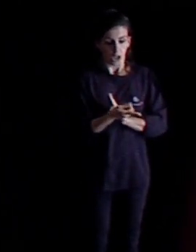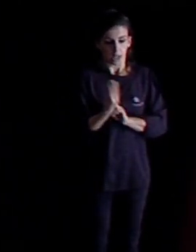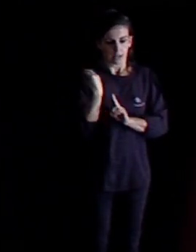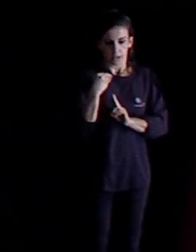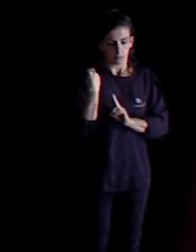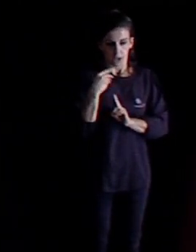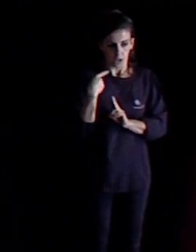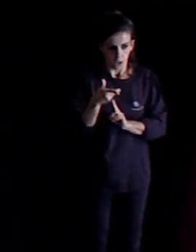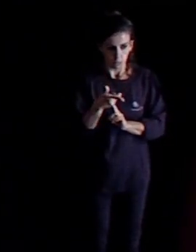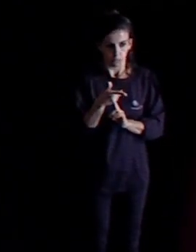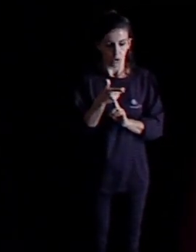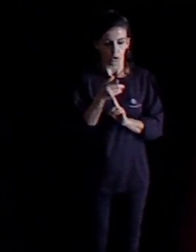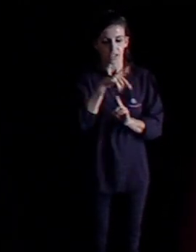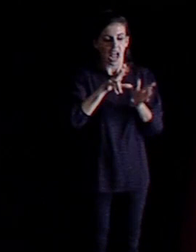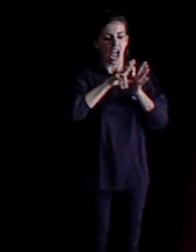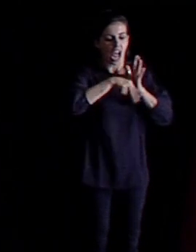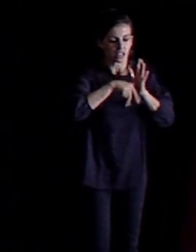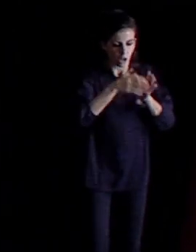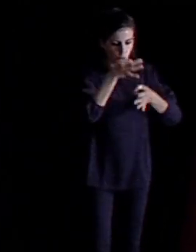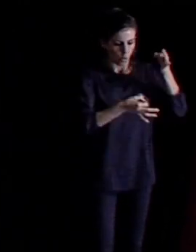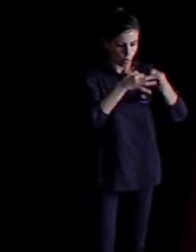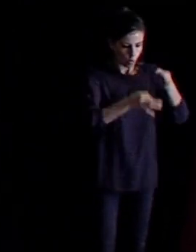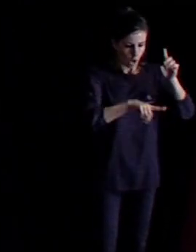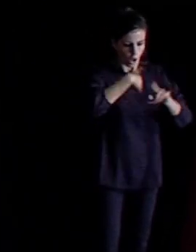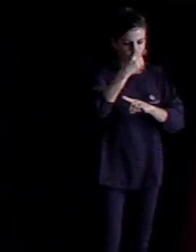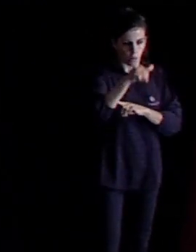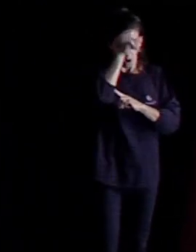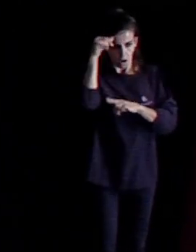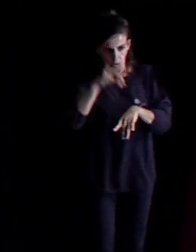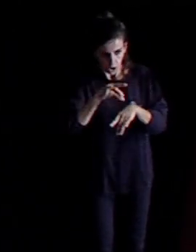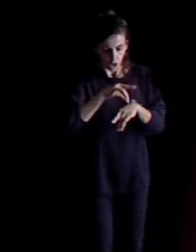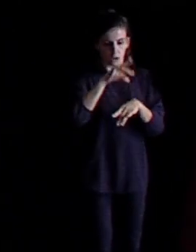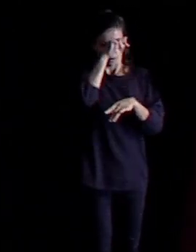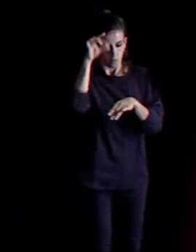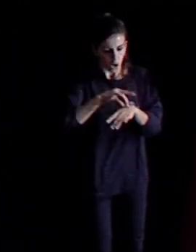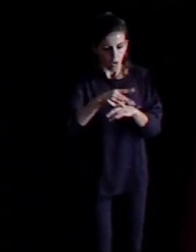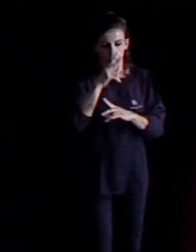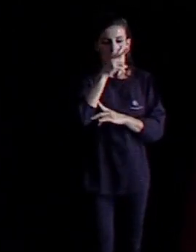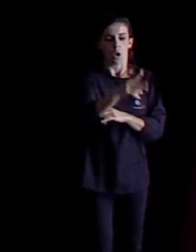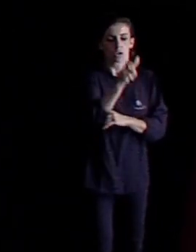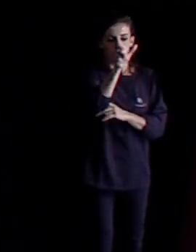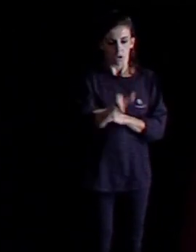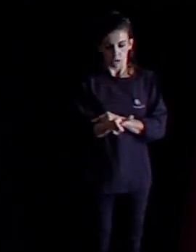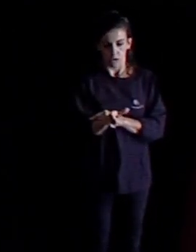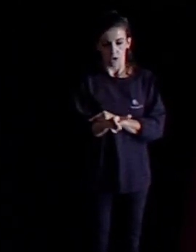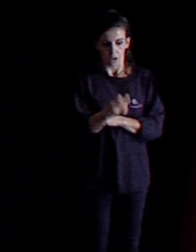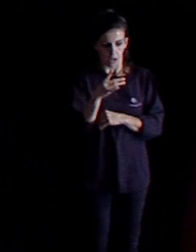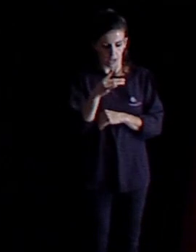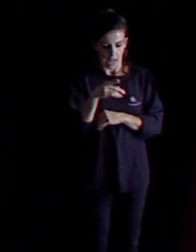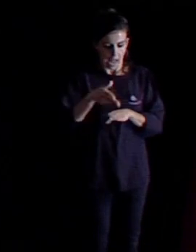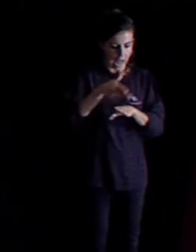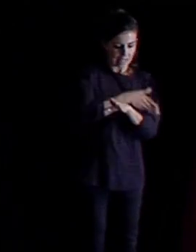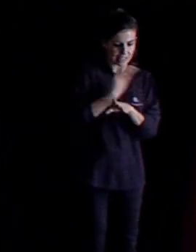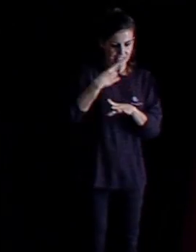ese atraso en los juzgados, y un forense y otro forense y 2 años una persona viviendo, una persona que está mal